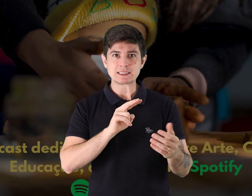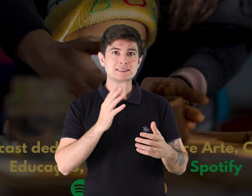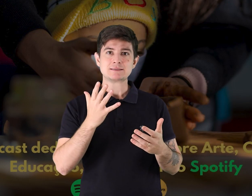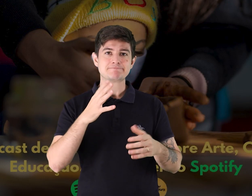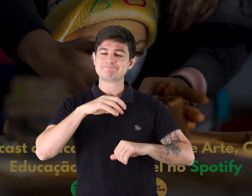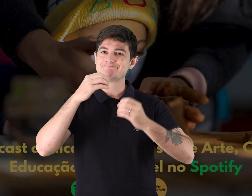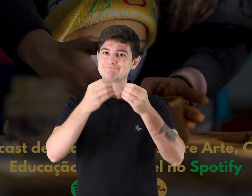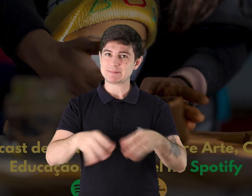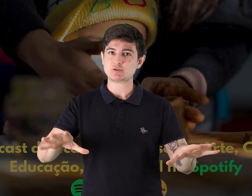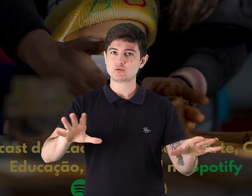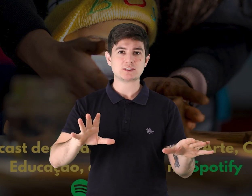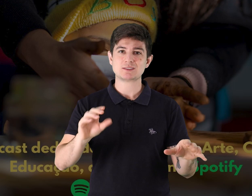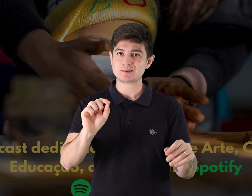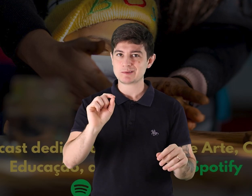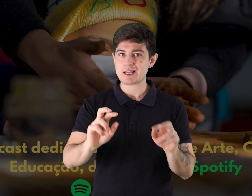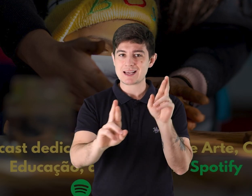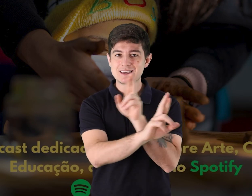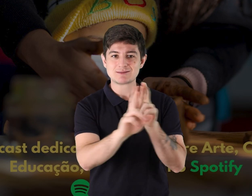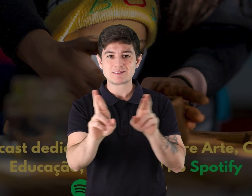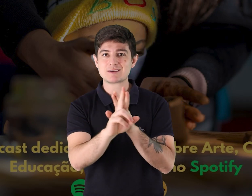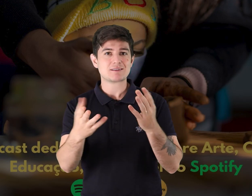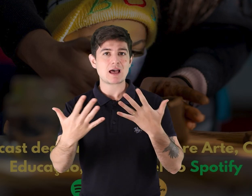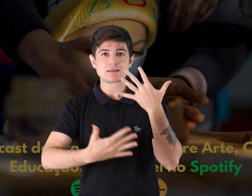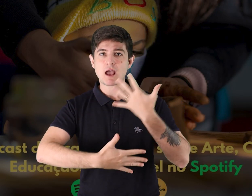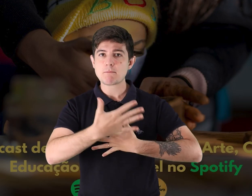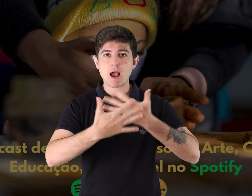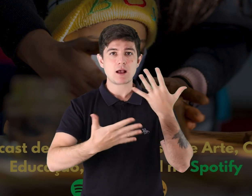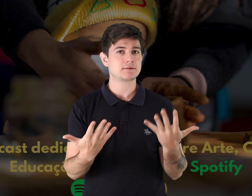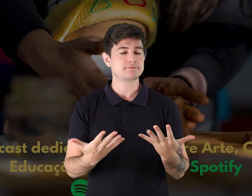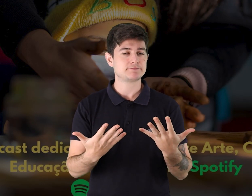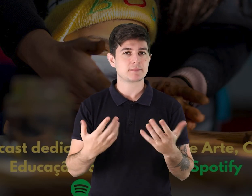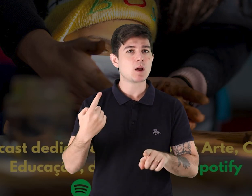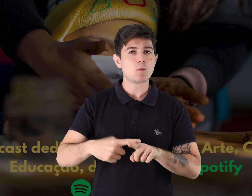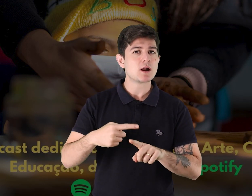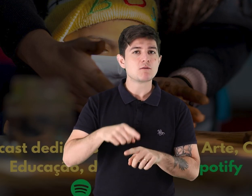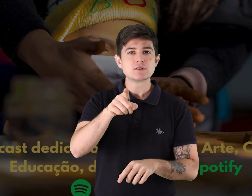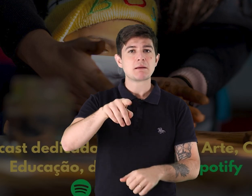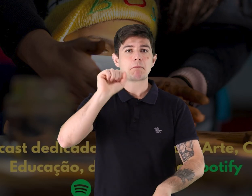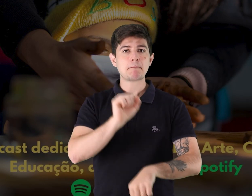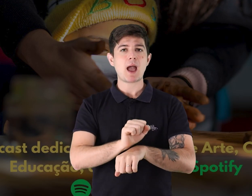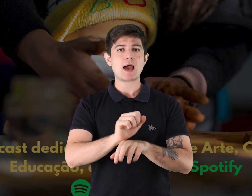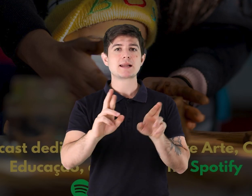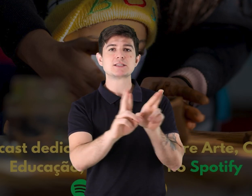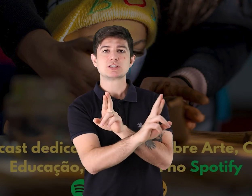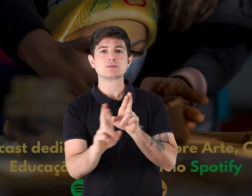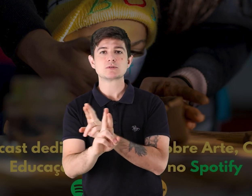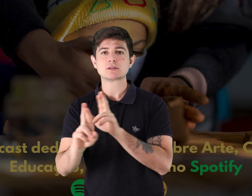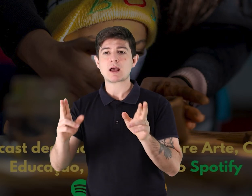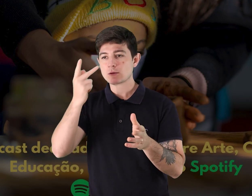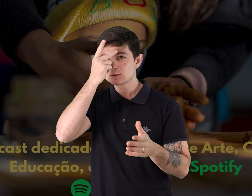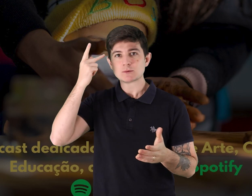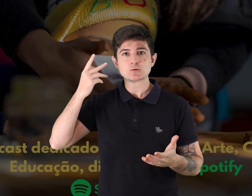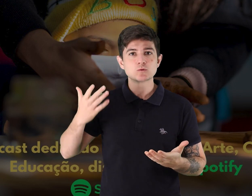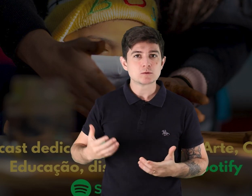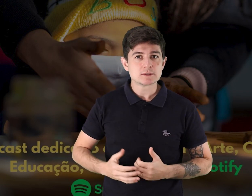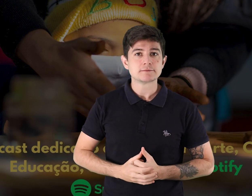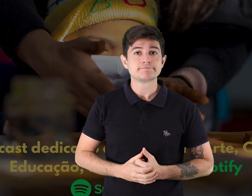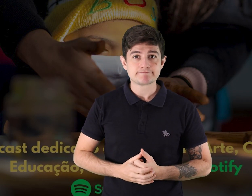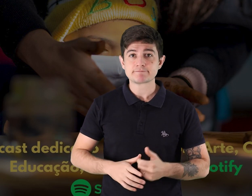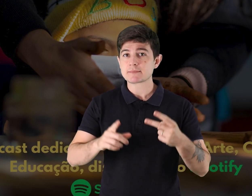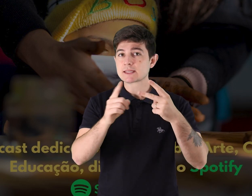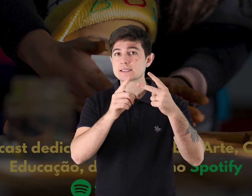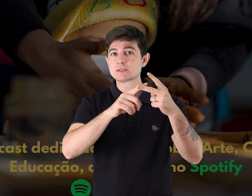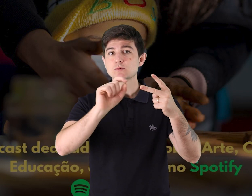traz muitos prejuízos. Primeiro, no relacionamento, né? Você deixa de relacionar